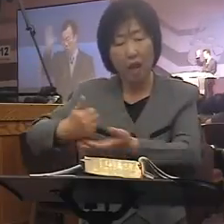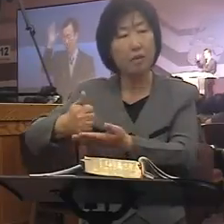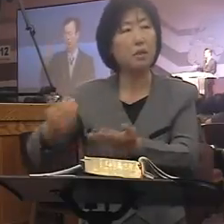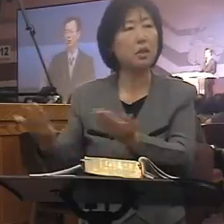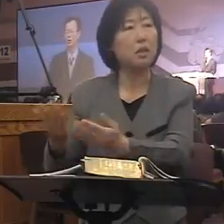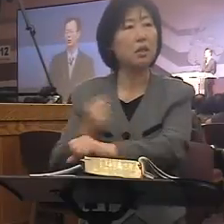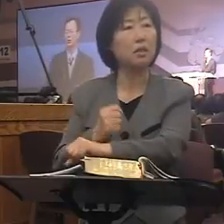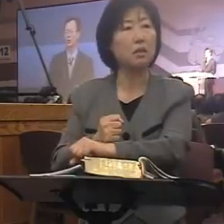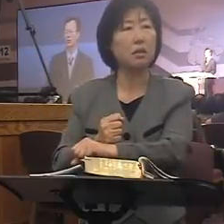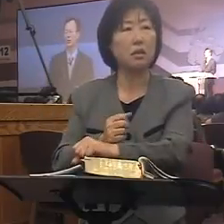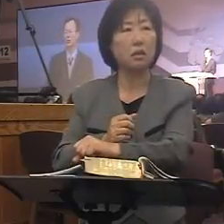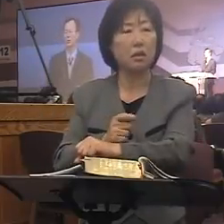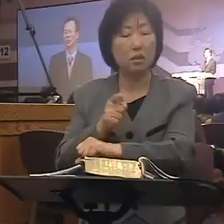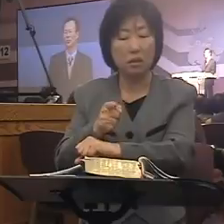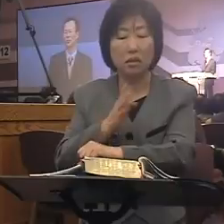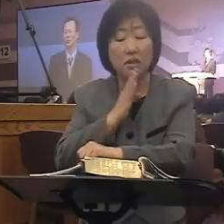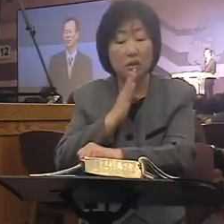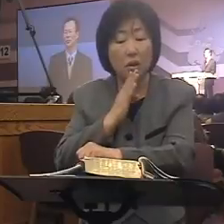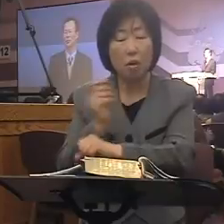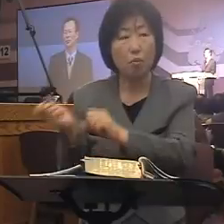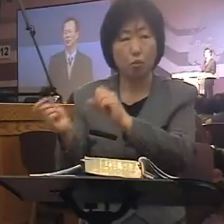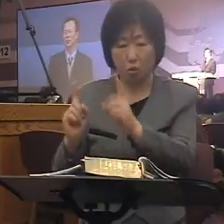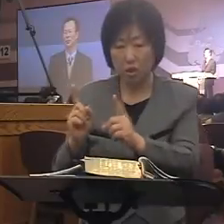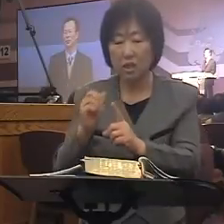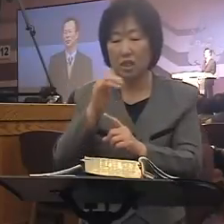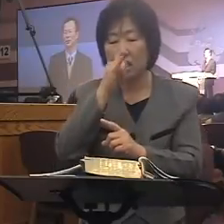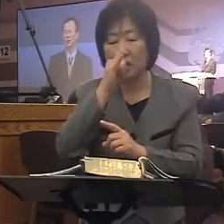일하셔야 진짜 부흥이 있죠.